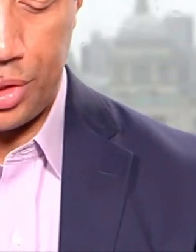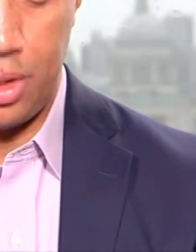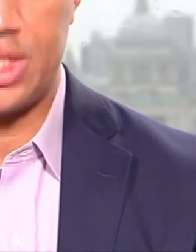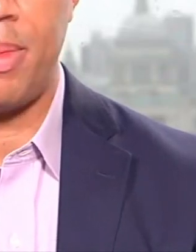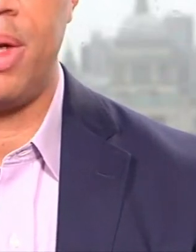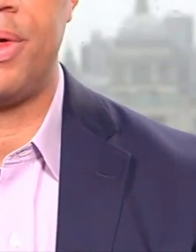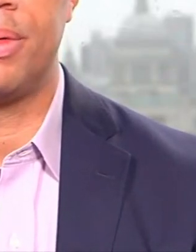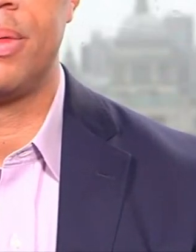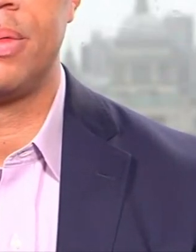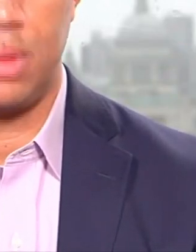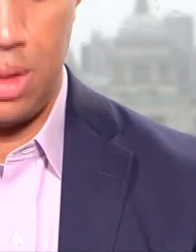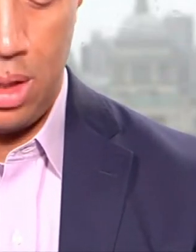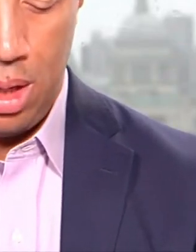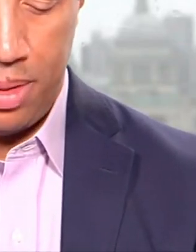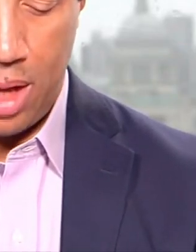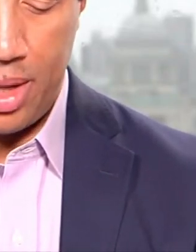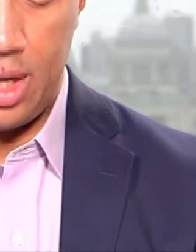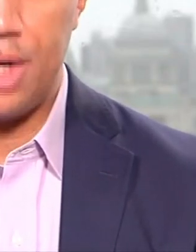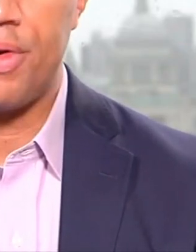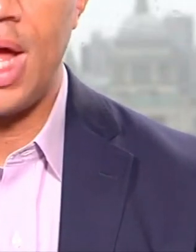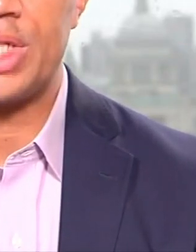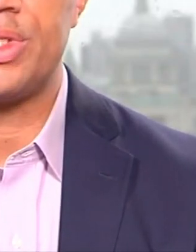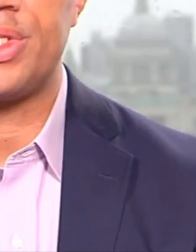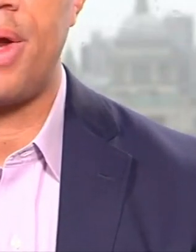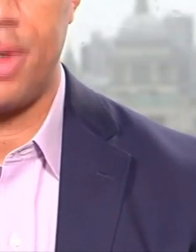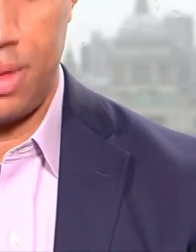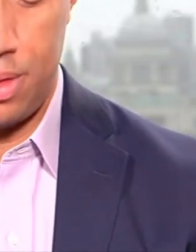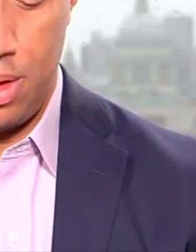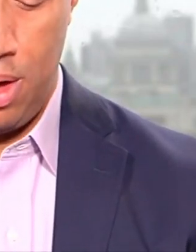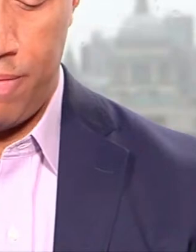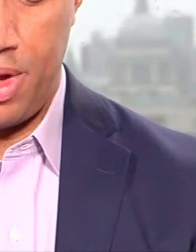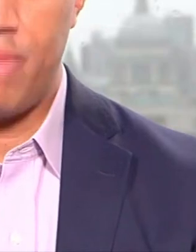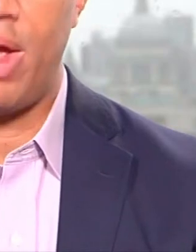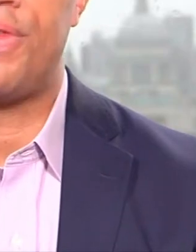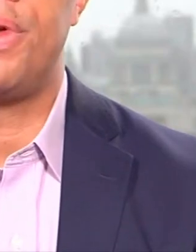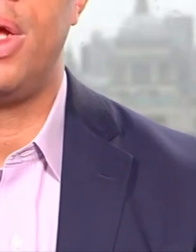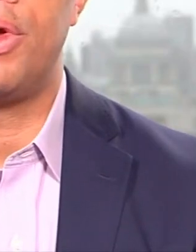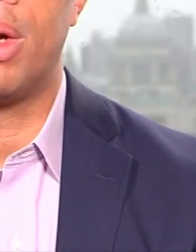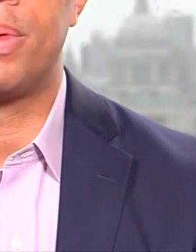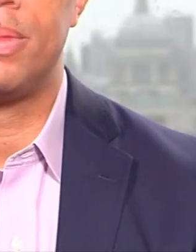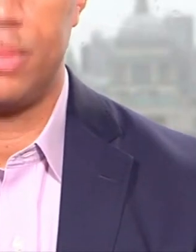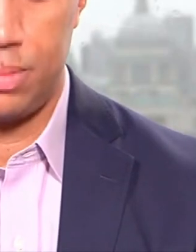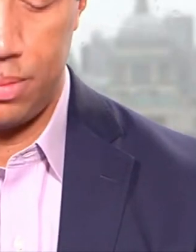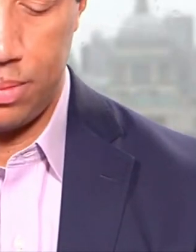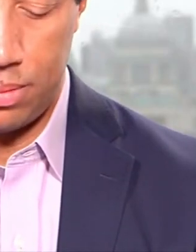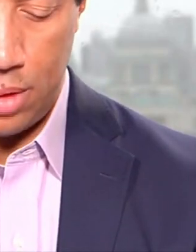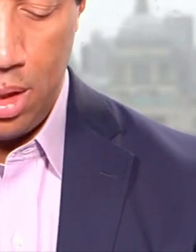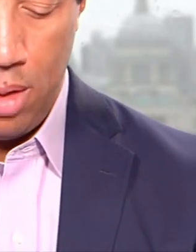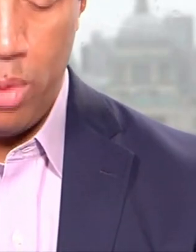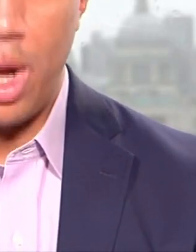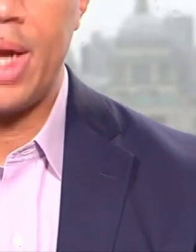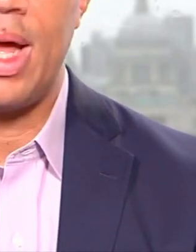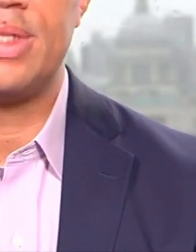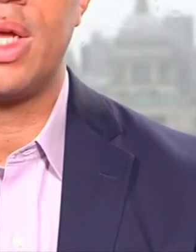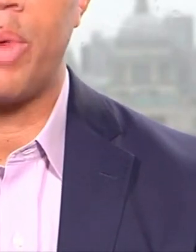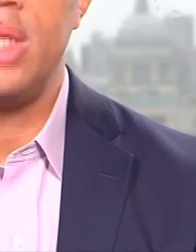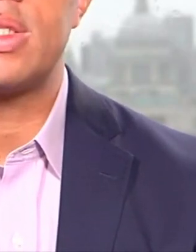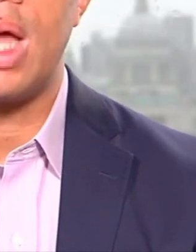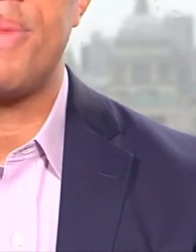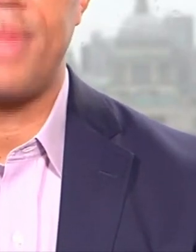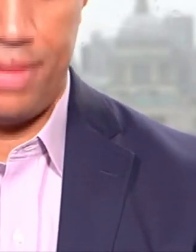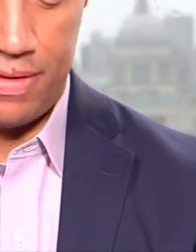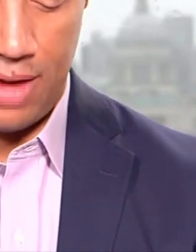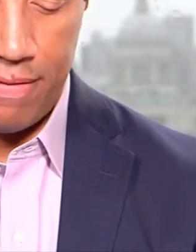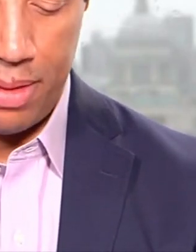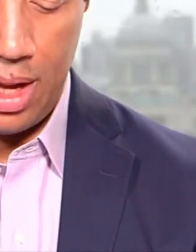that Portugal is connected to, becoming an international center for innovation and beyond. We recognize the